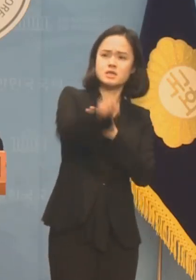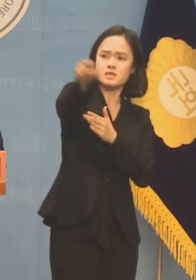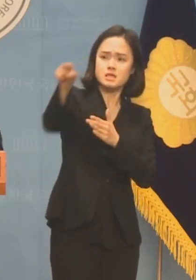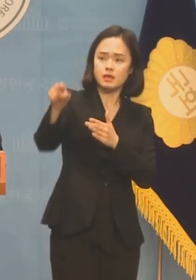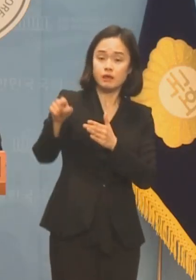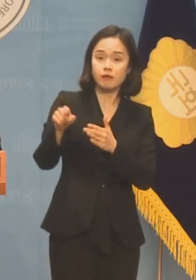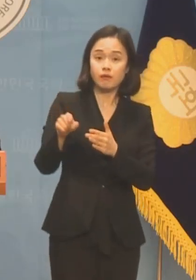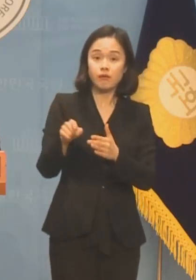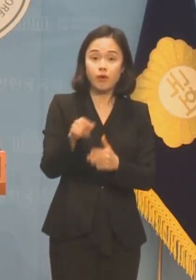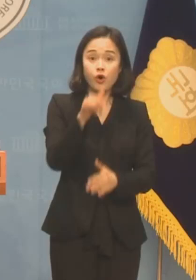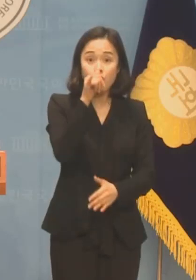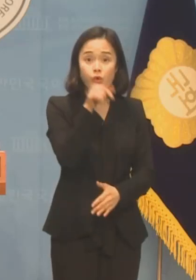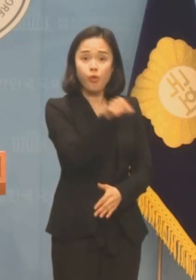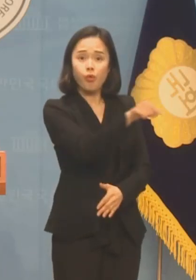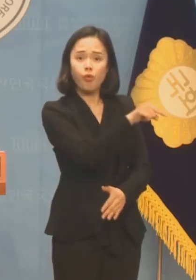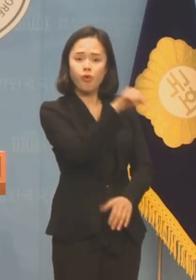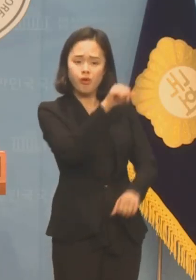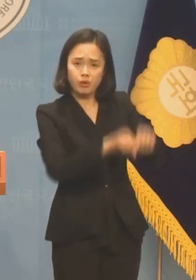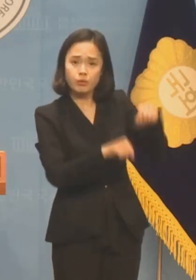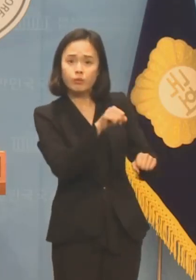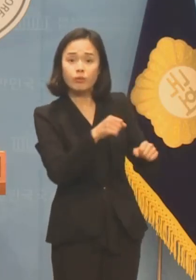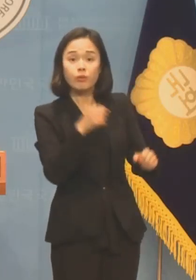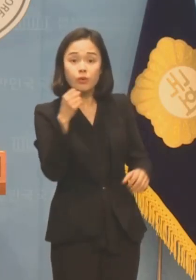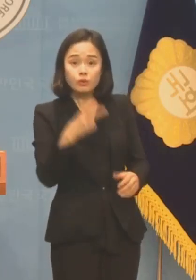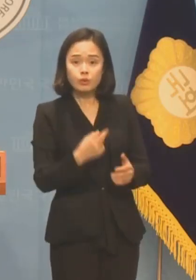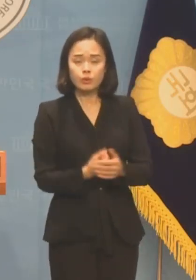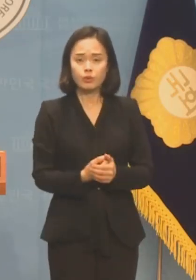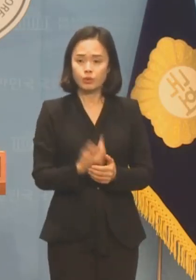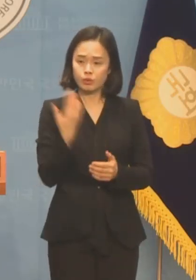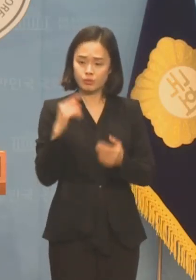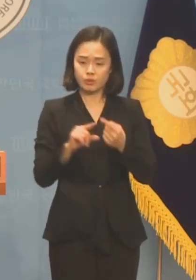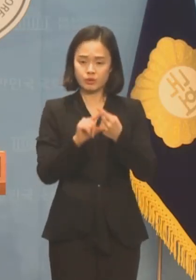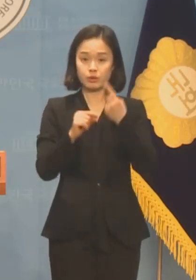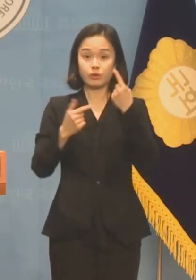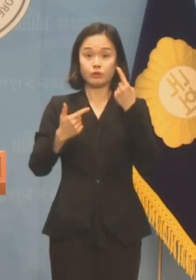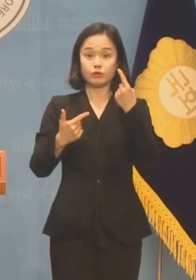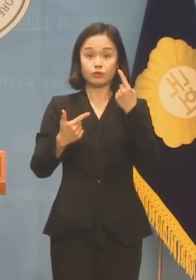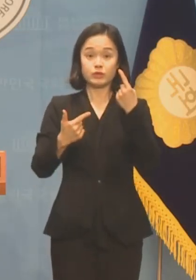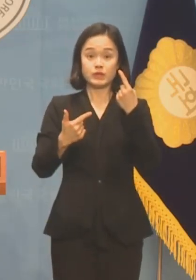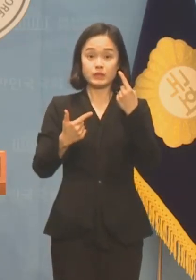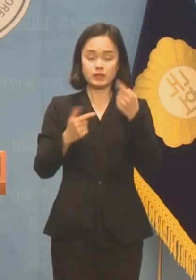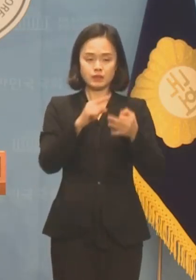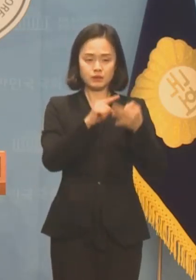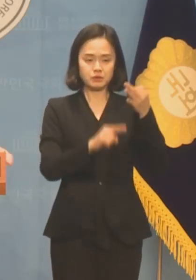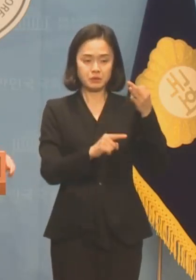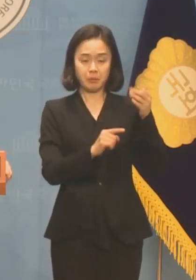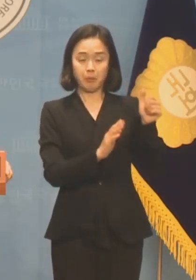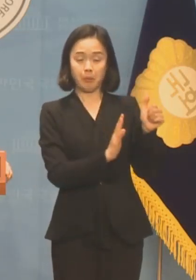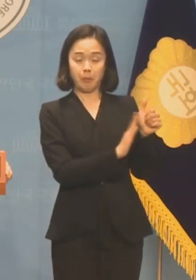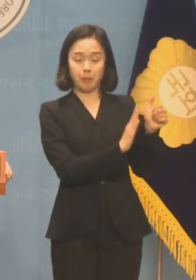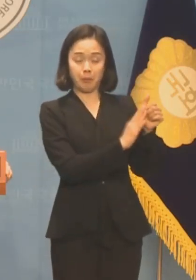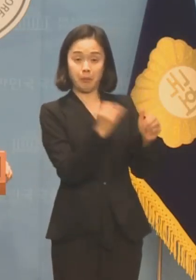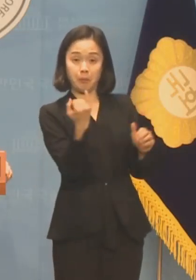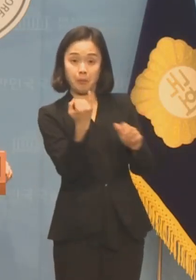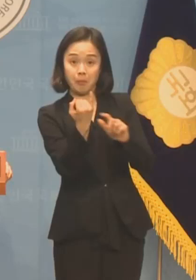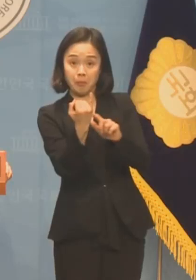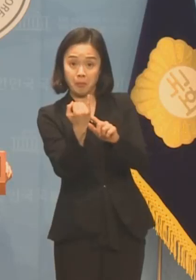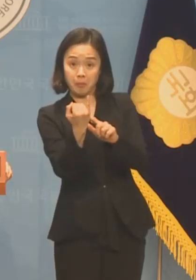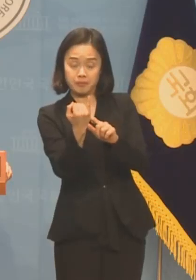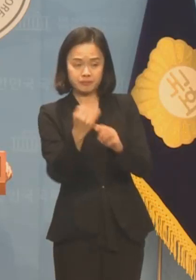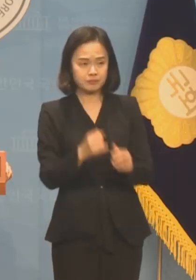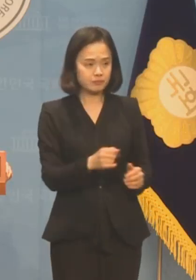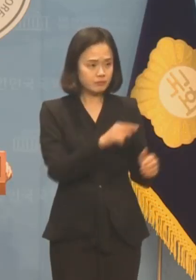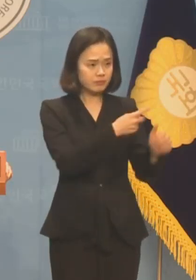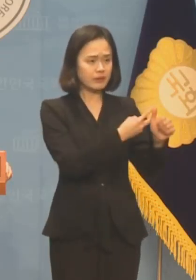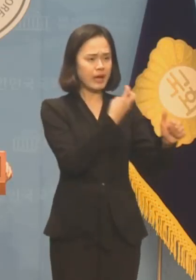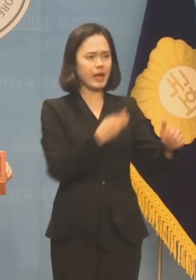6일에는 윤석열 지지자로 보이는 여성이 탄핵 찬성 여성에게 어묵 국물을 부으며 포근하는